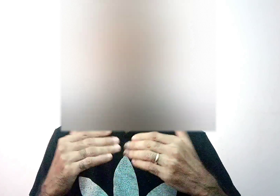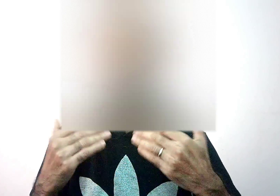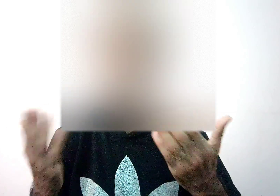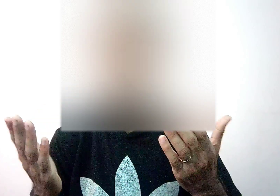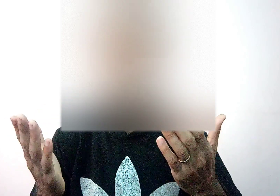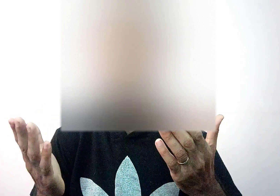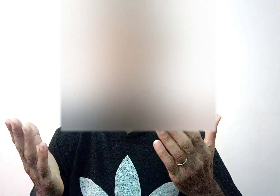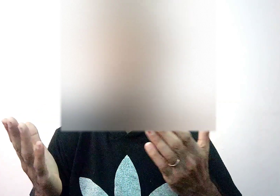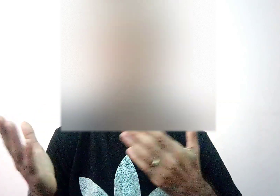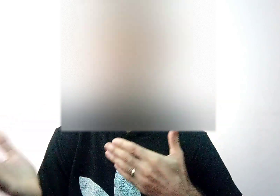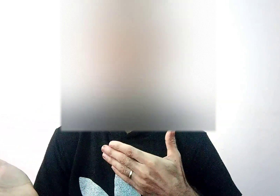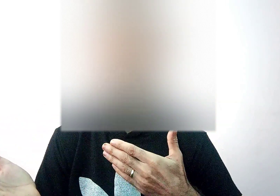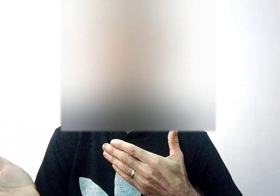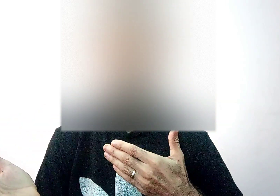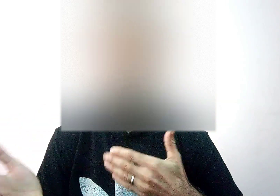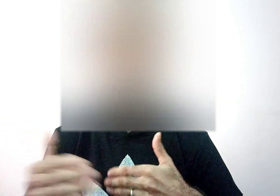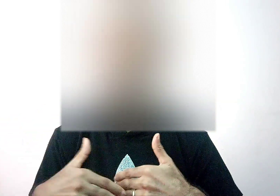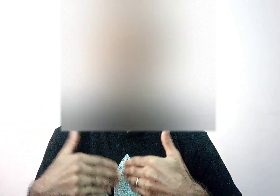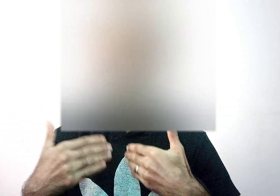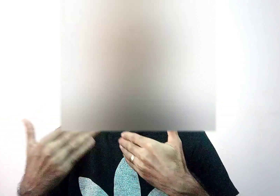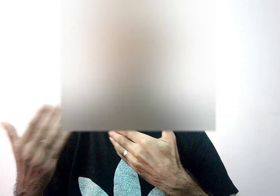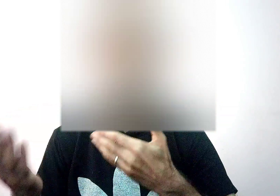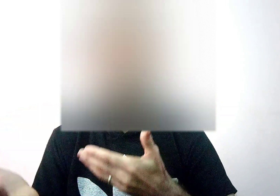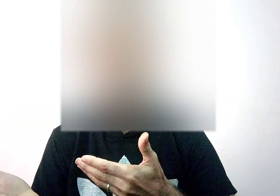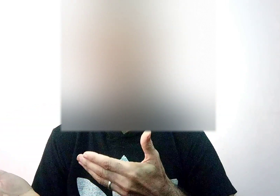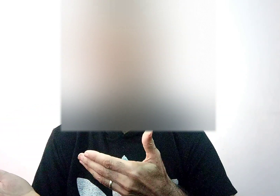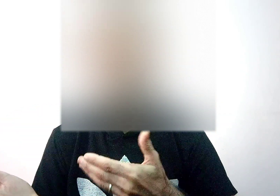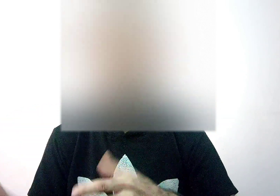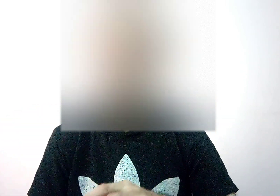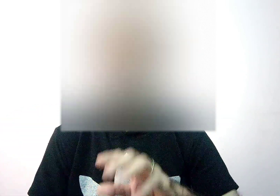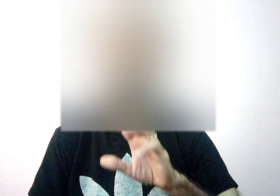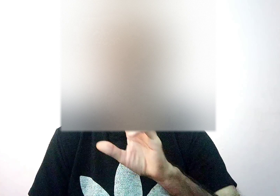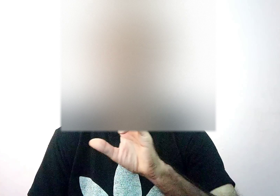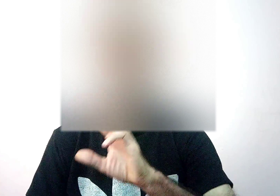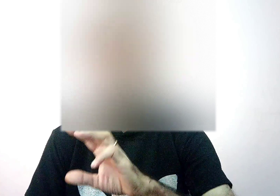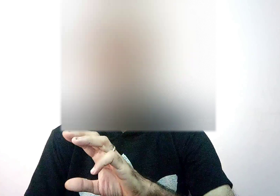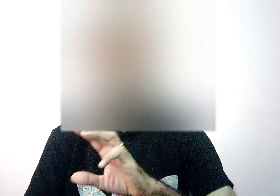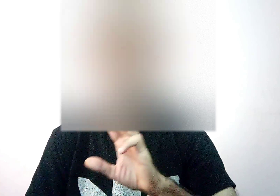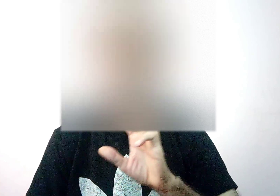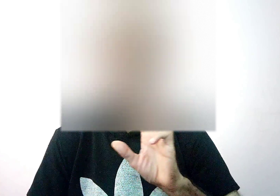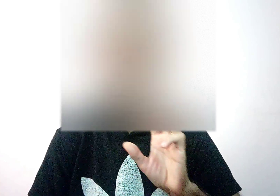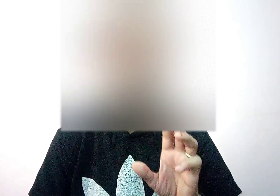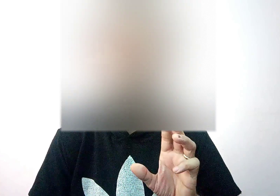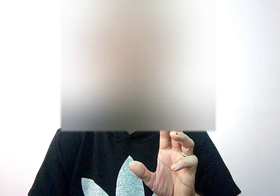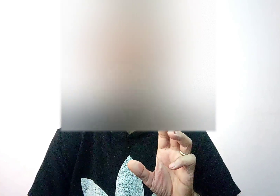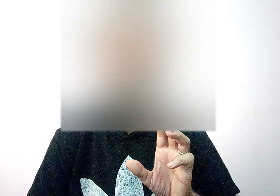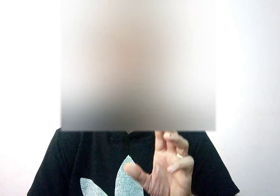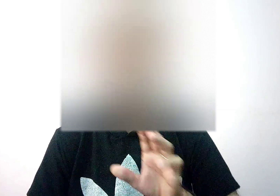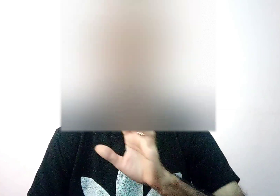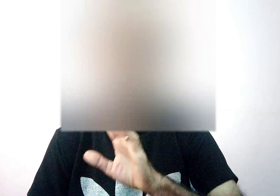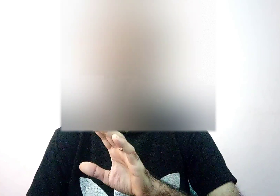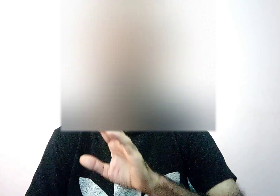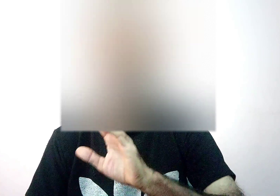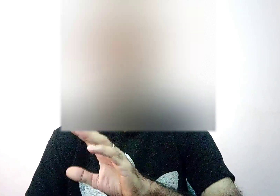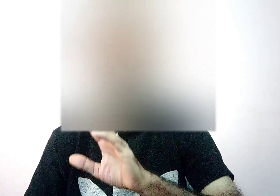ضد اثيوبيا او تنميه مواردها او طلوعها من حاله الفقر اللي هي فيها، ده شعب من حقه ان هو